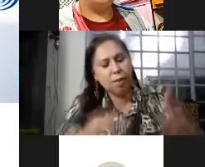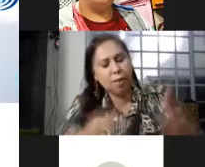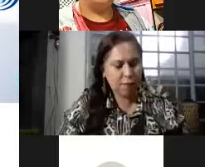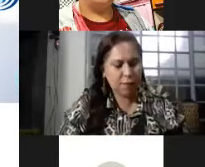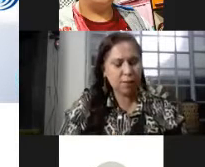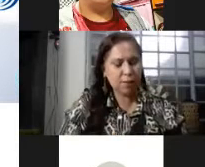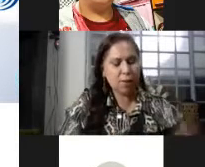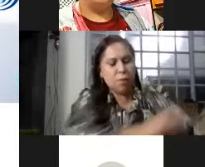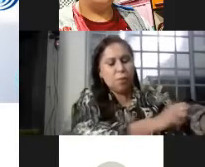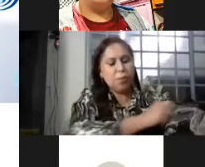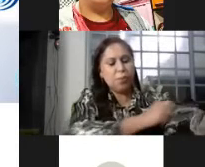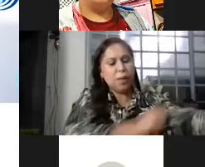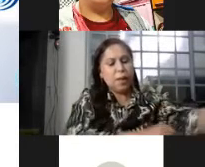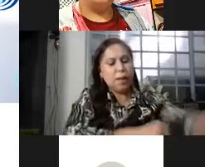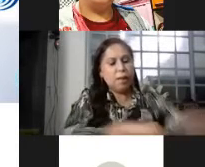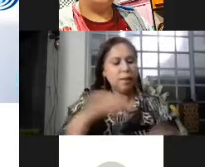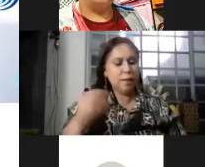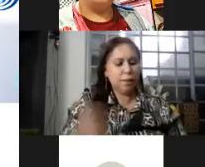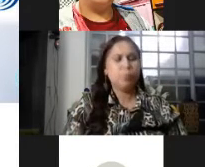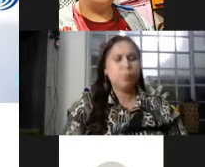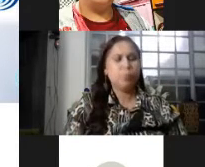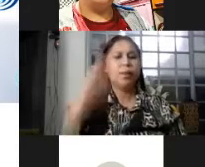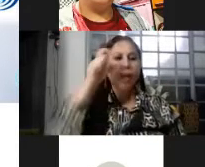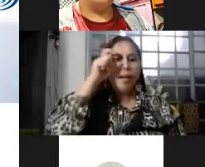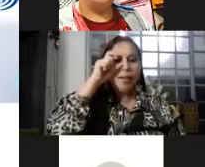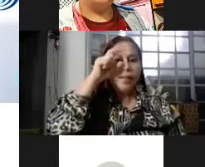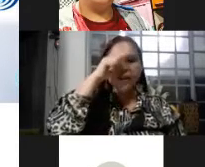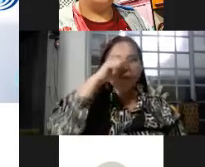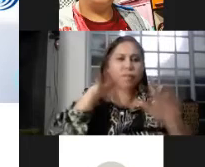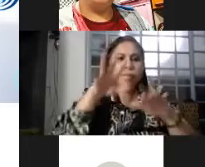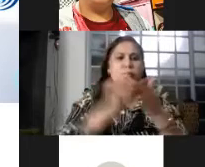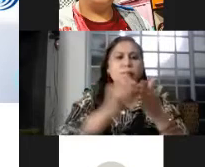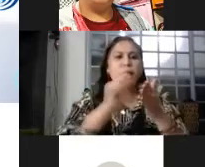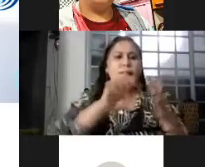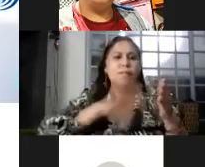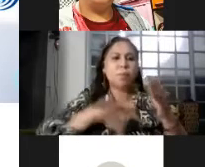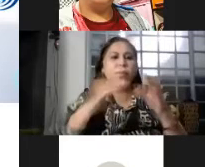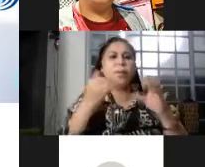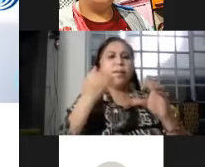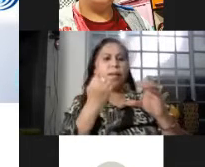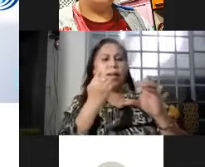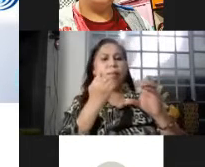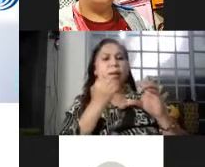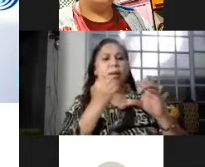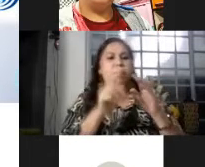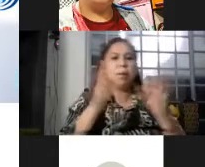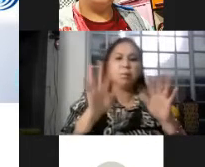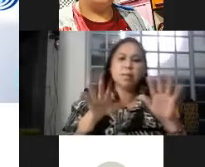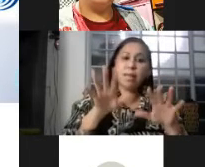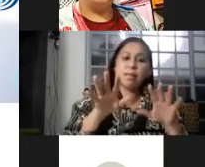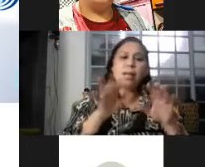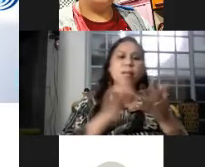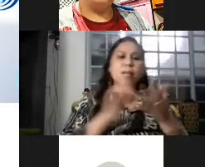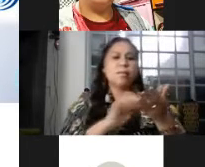ele escreve, não tem como entender. Né? Andressa, de vez em quando ela escreve em português, aí ela manda, pergunta se